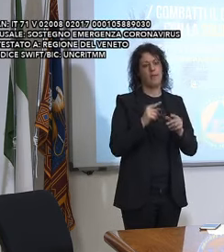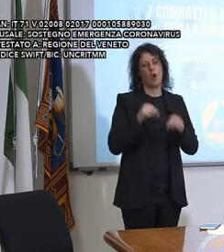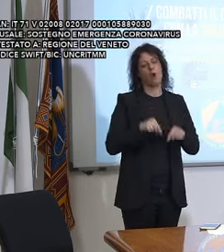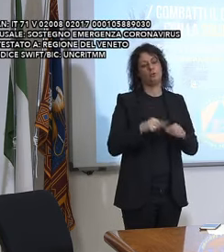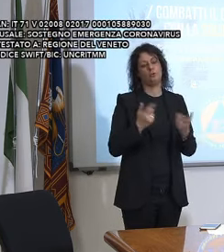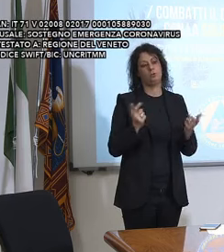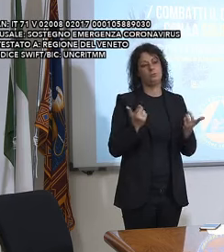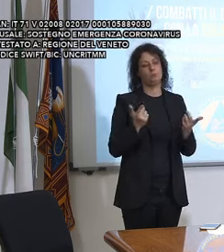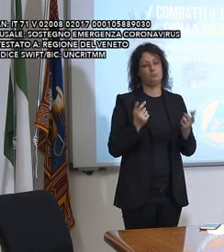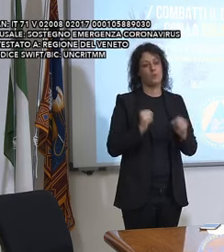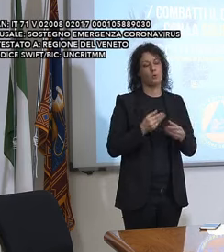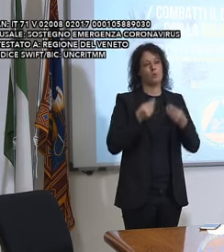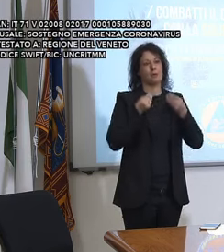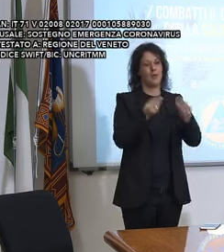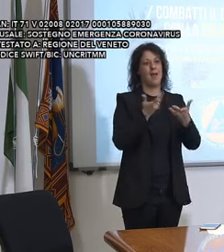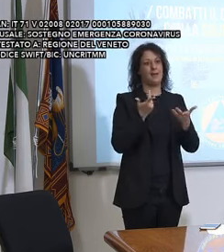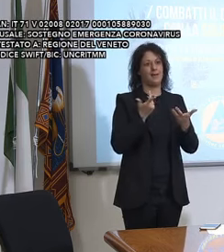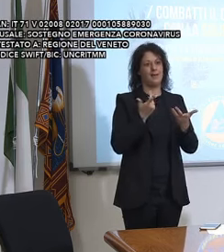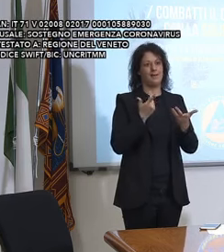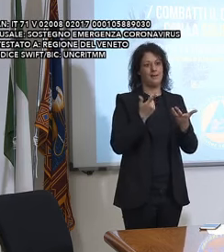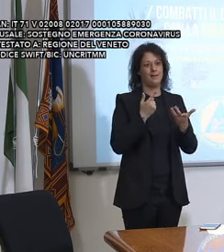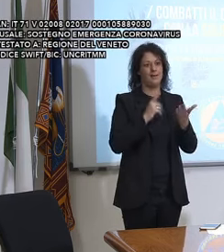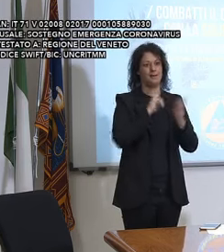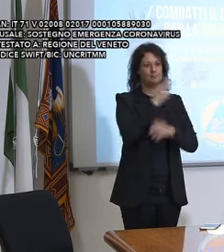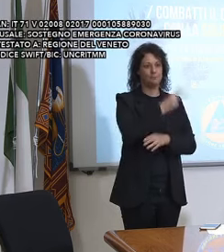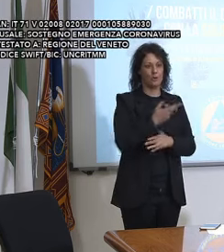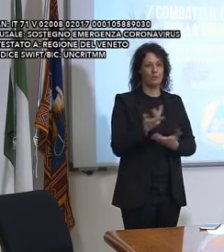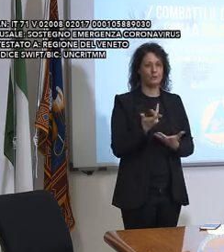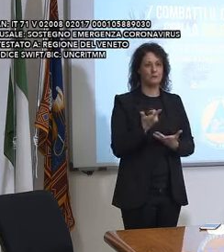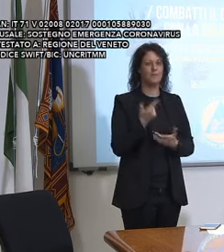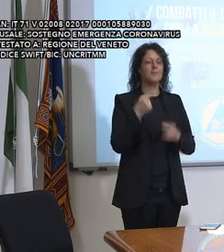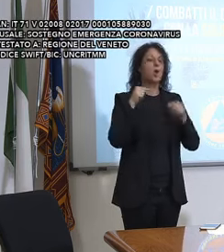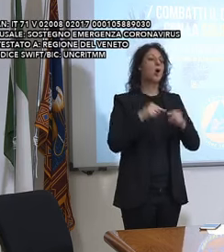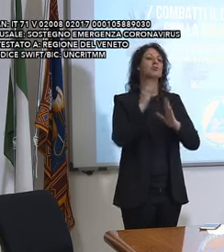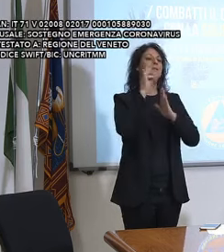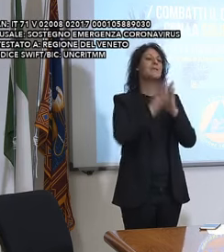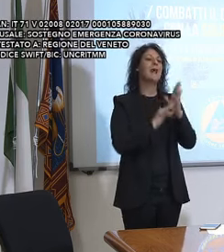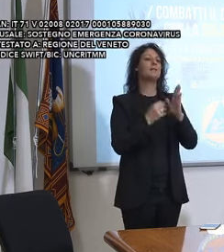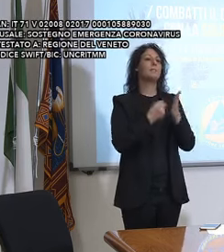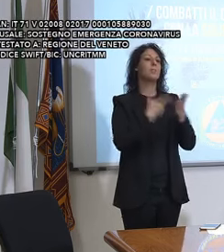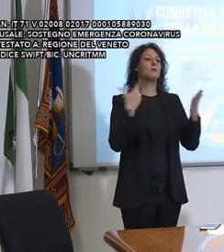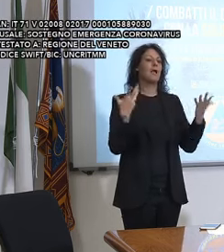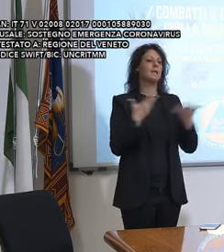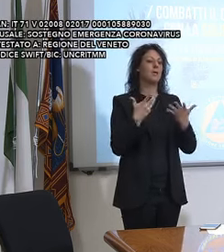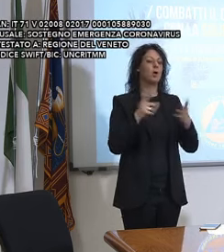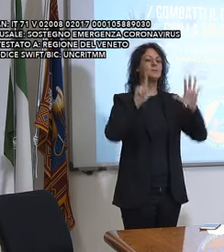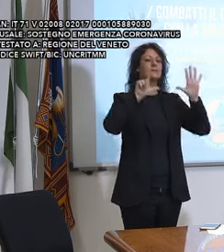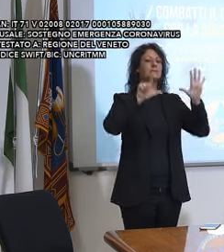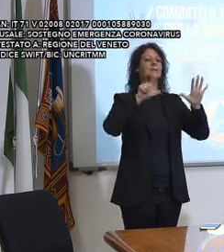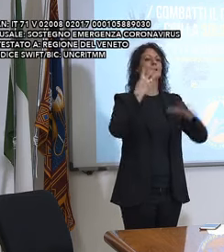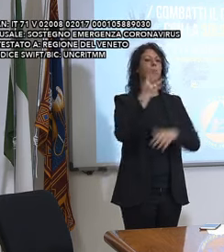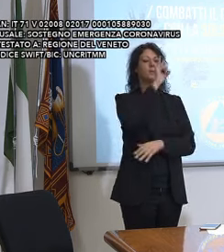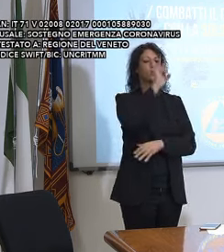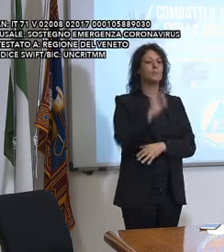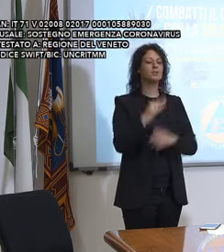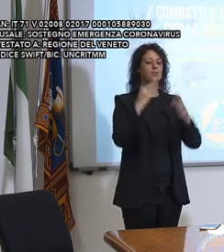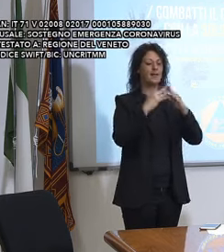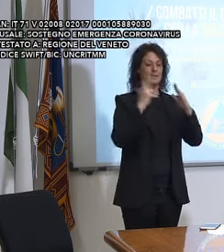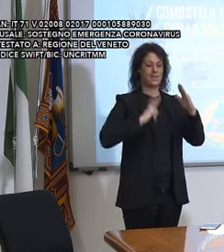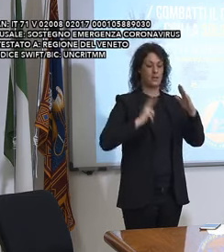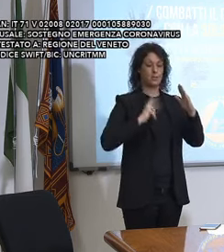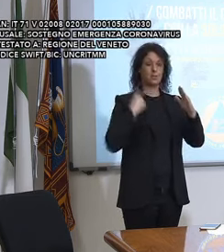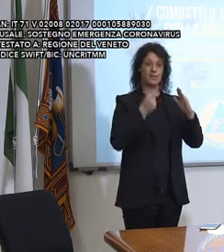il momento proprio di fare nessun tipo di valutazione. Oggi credo che il dato importante è che comunque il 74% delle strutture ad